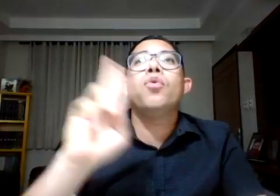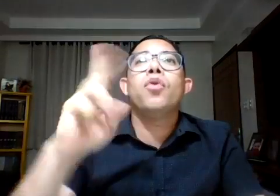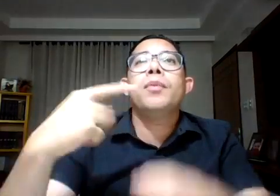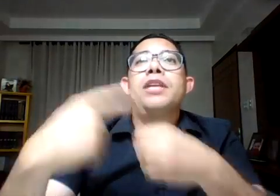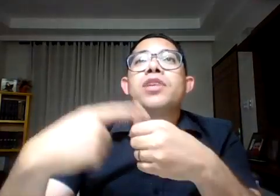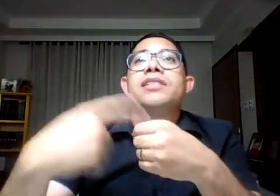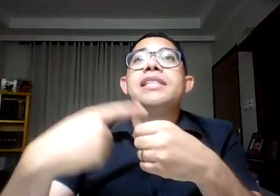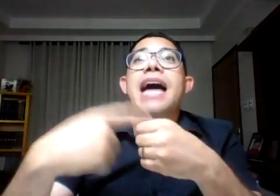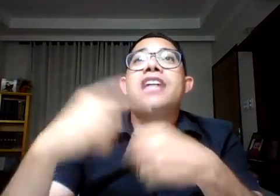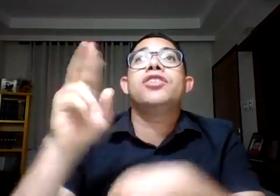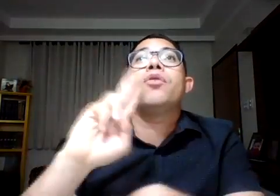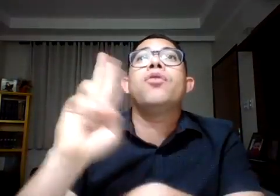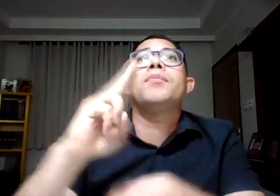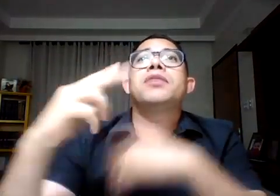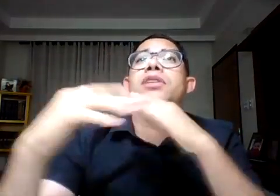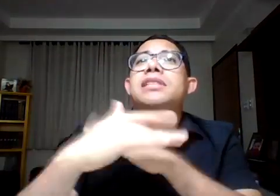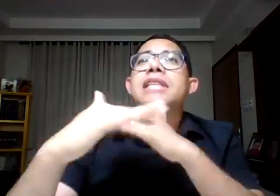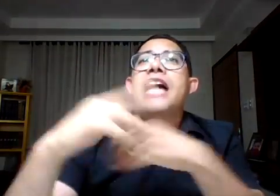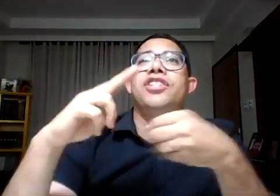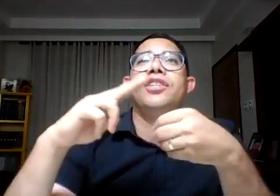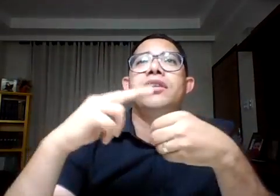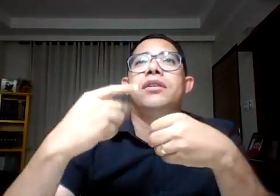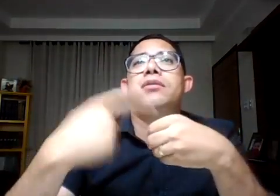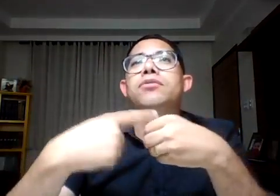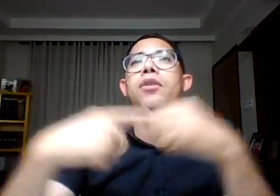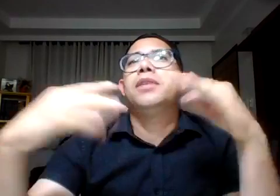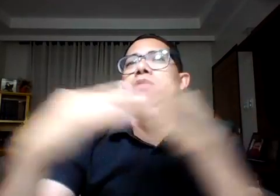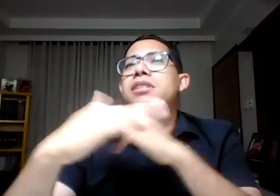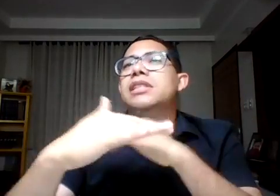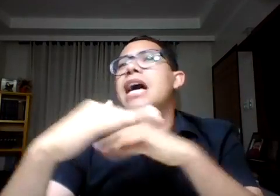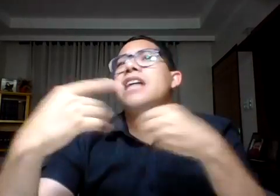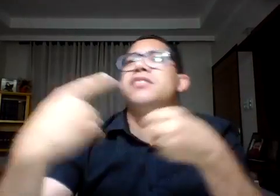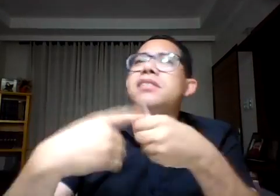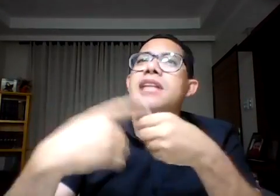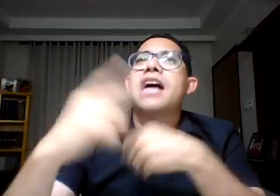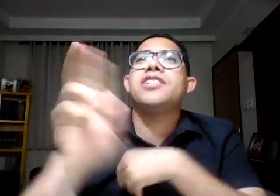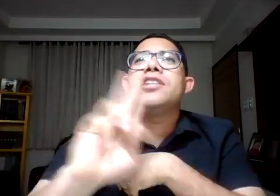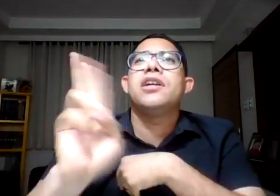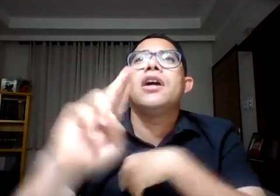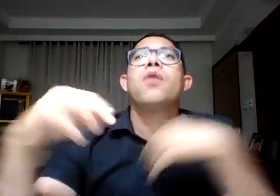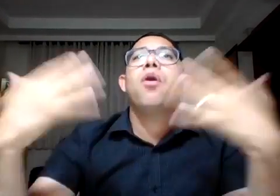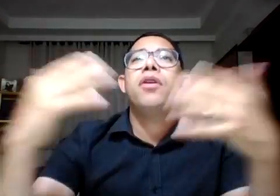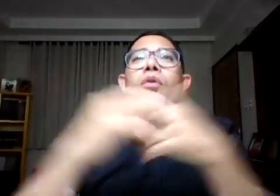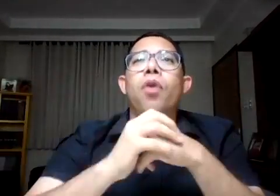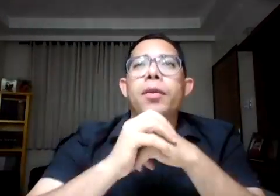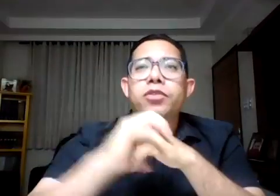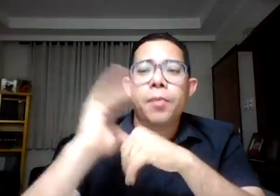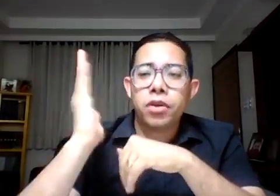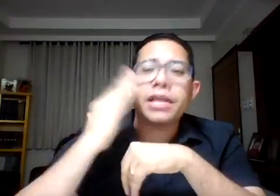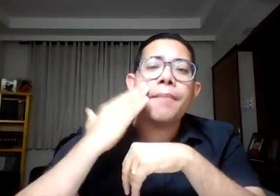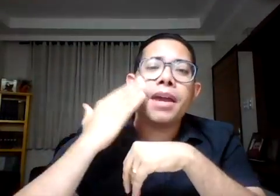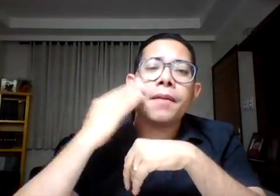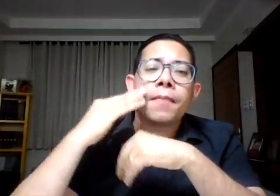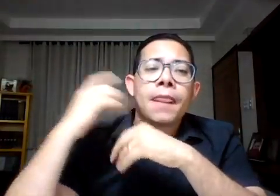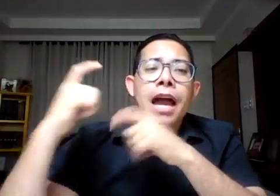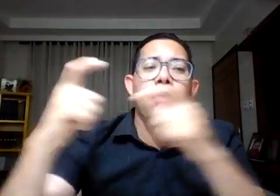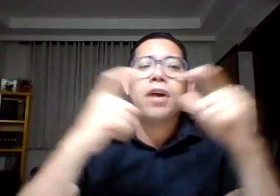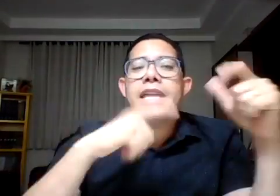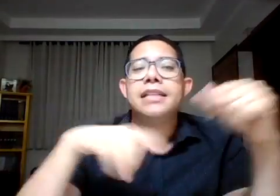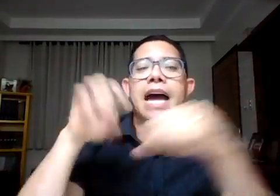nome da sua cidade. Qual o nome da sua cidade? O nome da sua cidade. Qual que é o nome? Só para eu saber a localidade